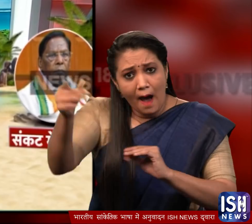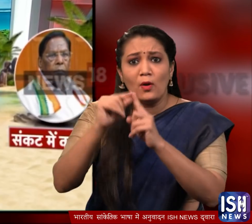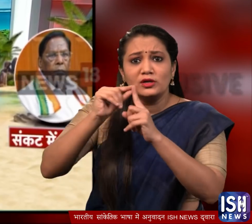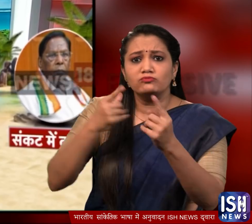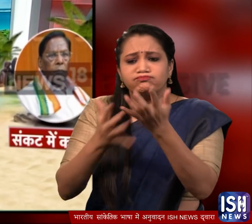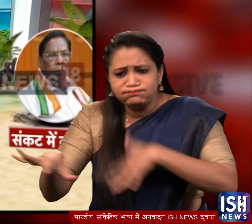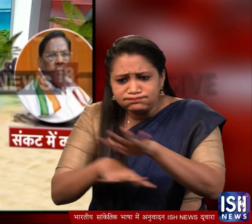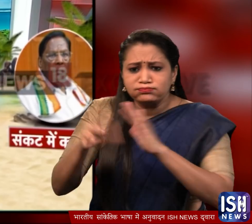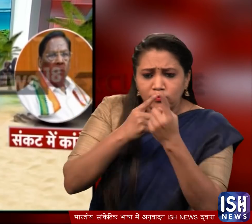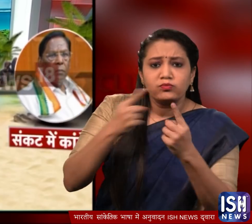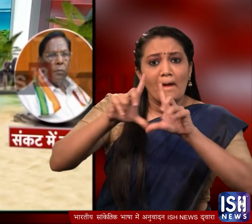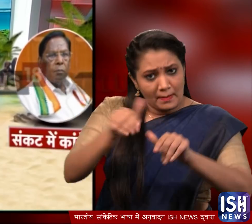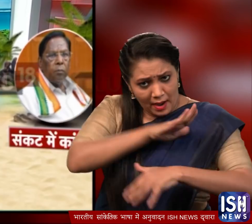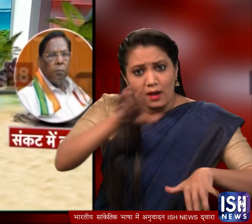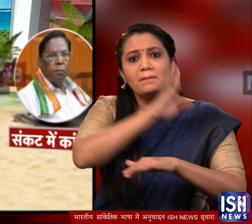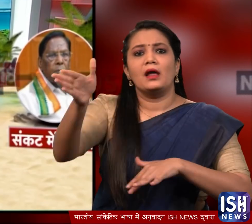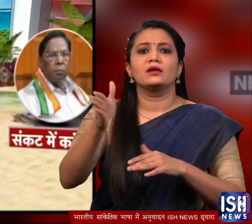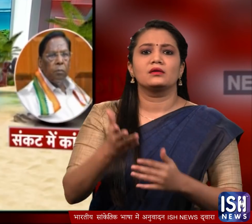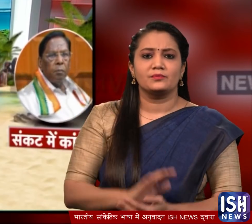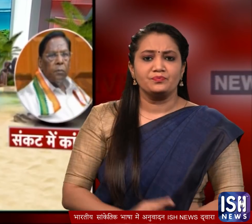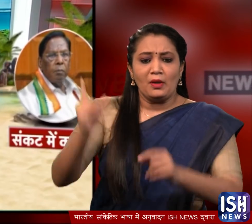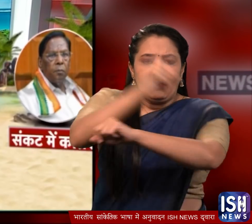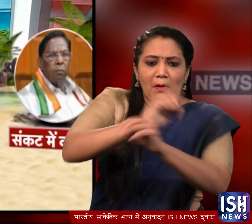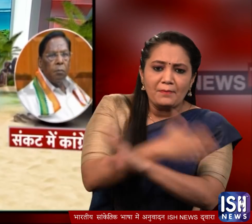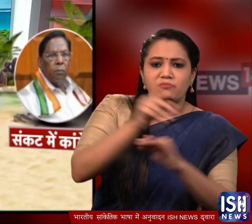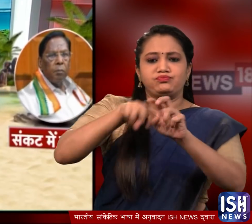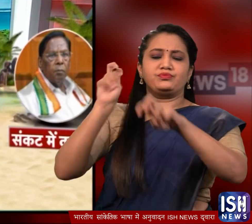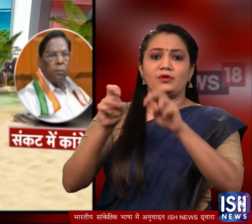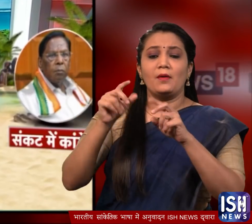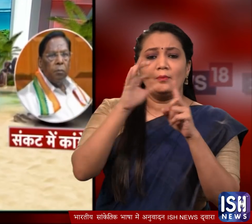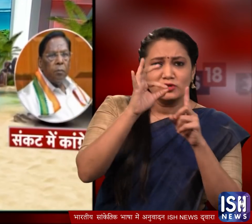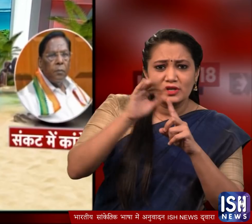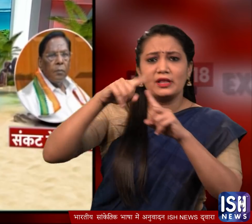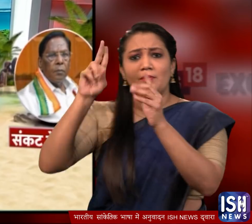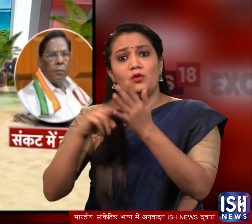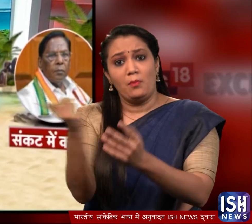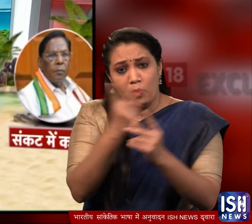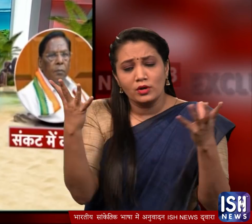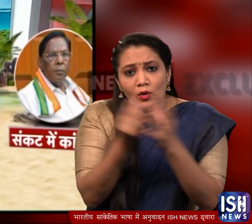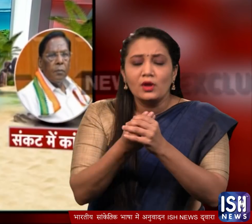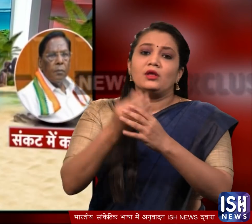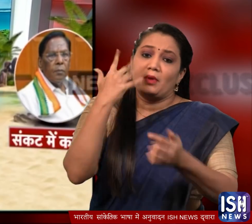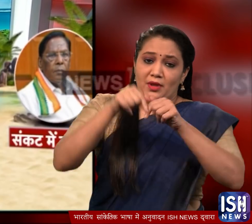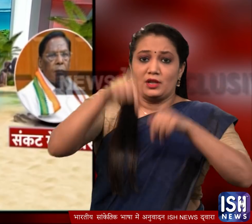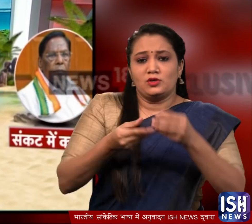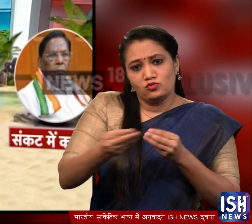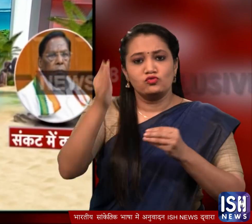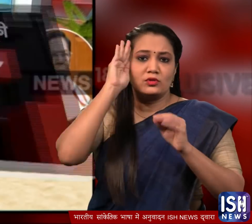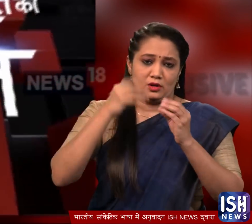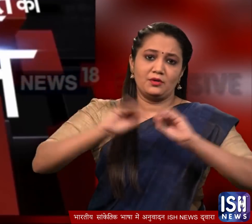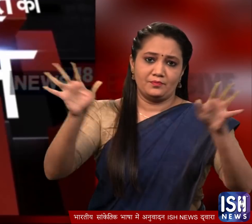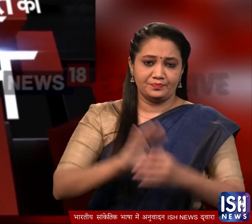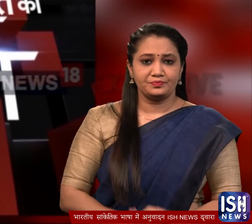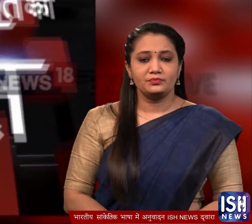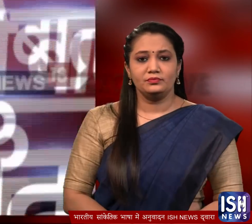वो वहां होने वाले चुनाव की रणनीति पर चर्चा करने पहुंचने वाले हैं। पुदुचेरी और तमिलनाडु में एक साथ चुनाव हो सकता है, जिसकी तारीखों का ऐलान जल्द किया